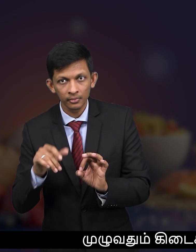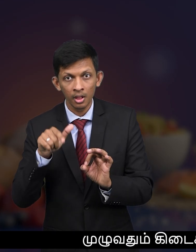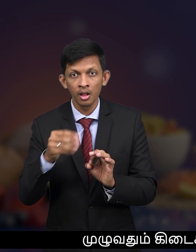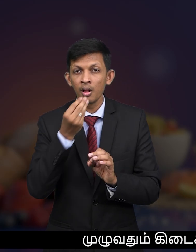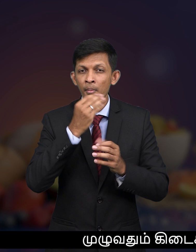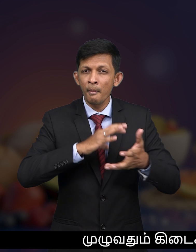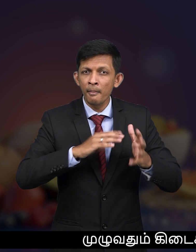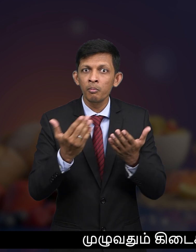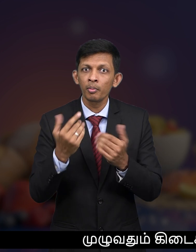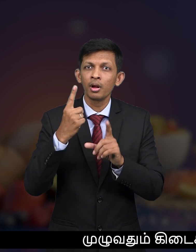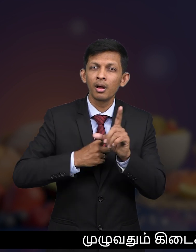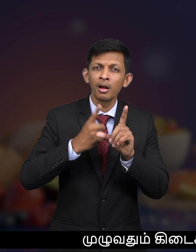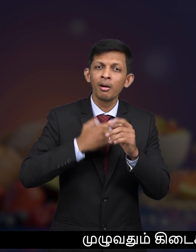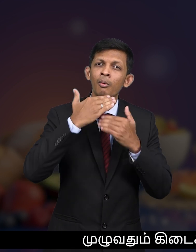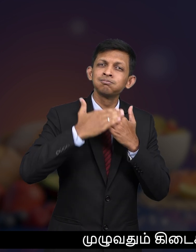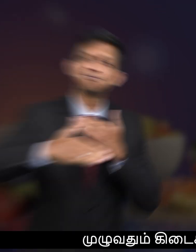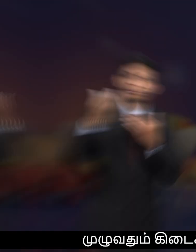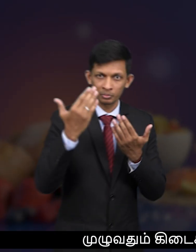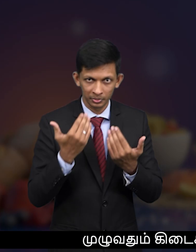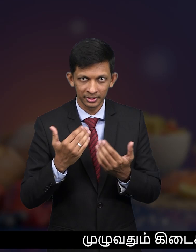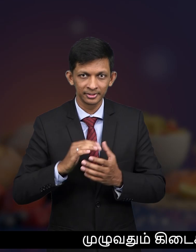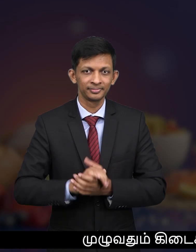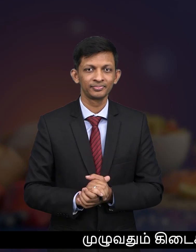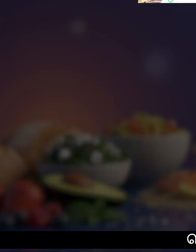ஆண்டு முழுவதும் கிடைக்க செய்யவும் உதவுகிறது.